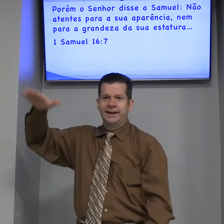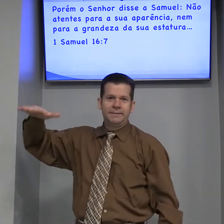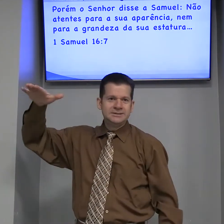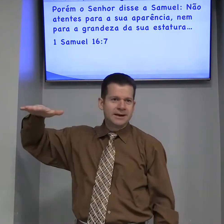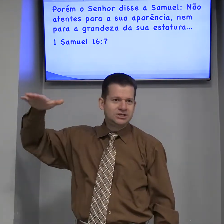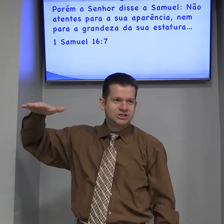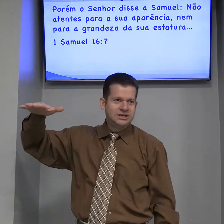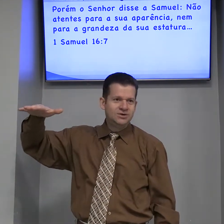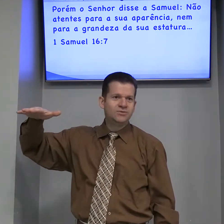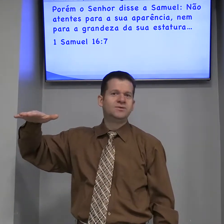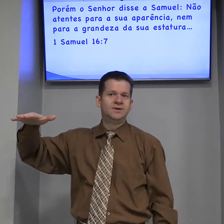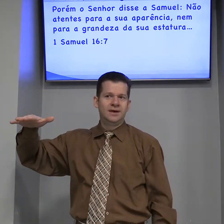mais baixinho,